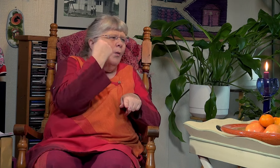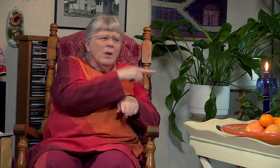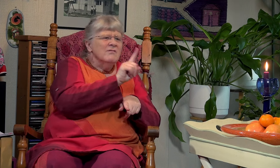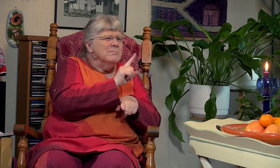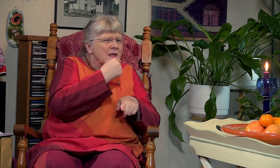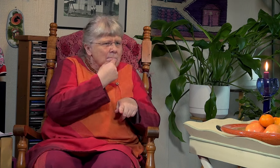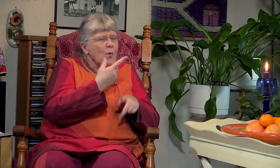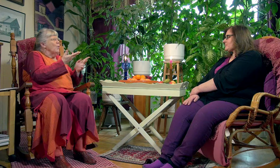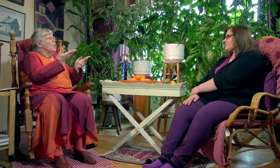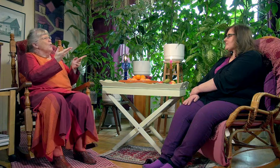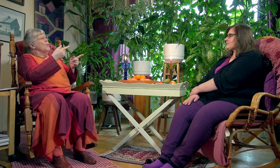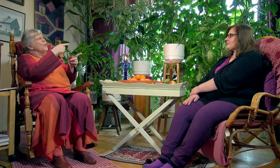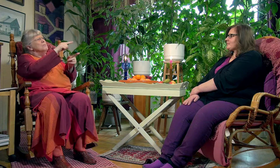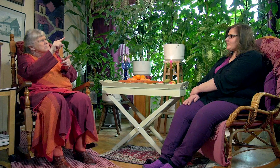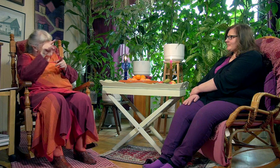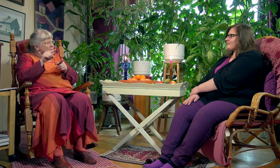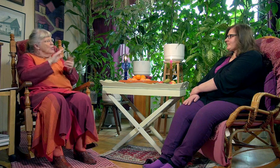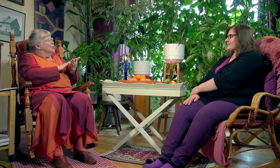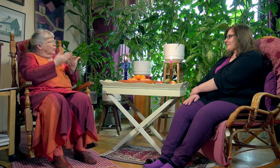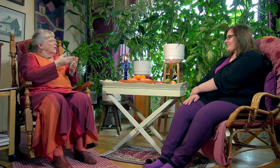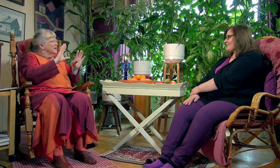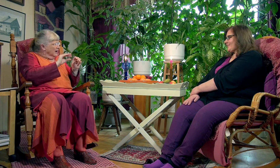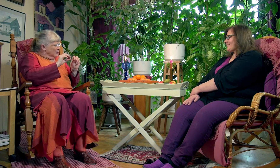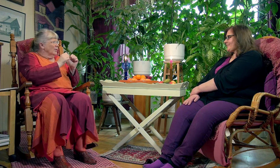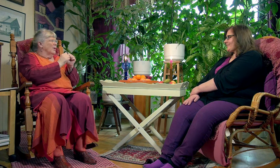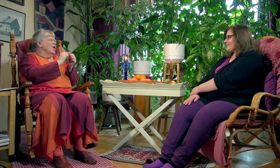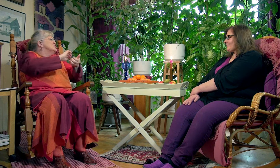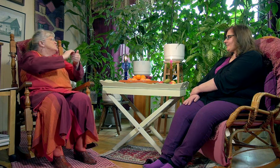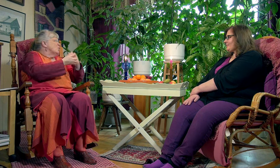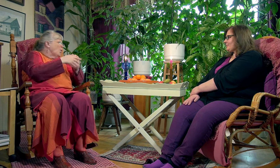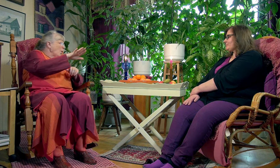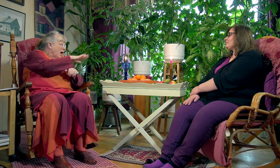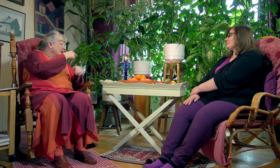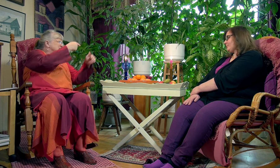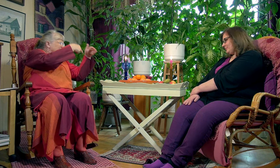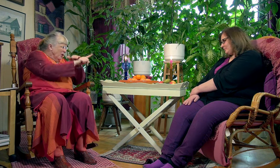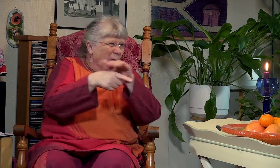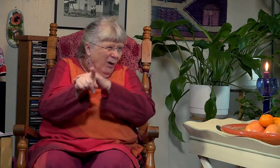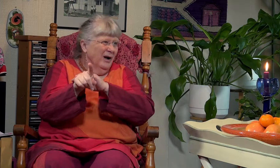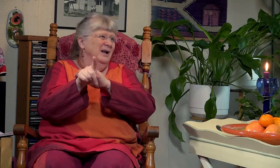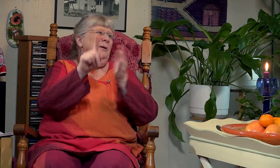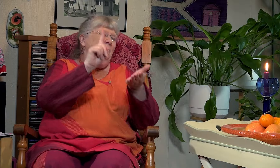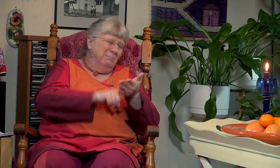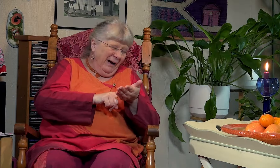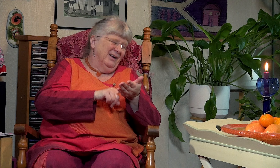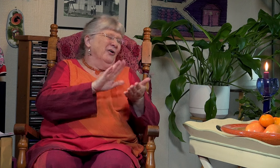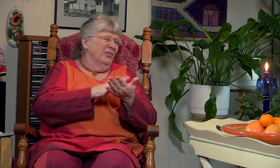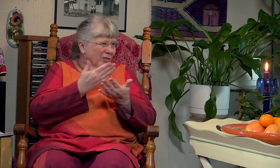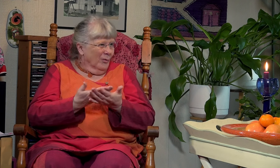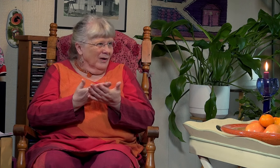oikein toiminut tulkkina, että kerroin enemmän, että mitä naapurit puhuivat ja sukulaisten luona, kun käytiin kyläilemässä,